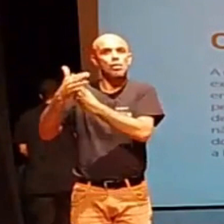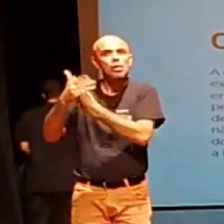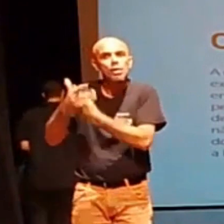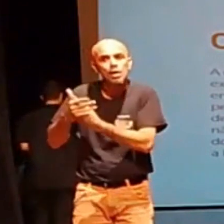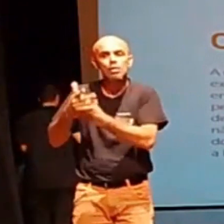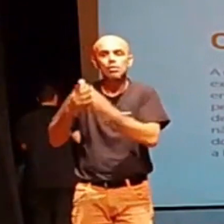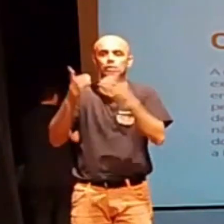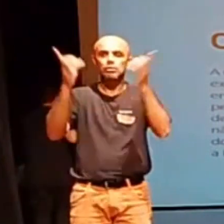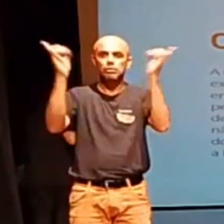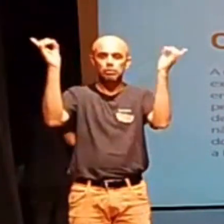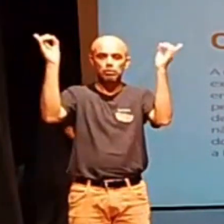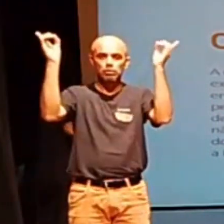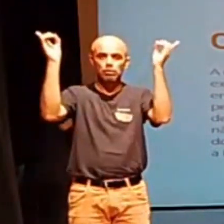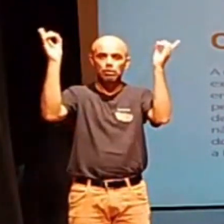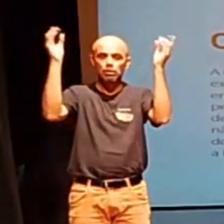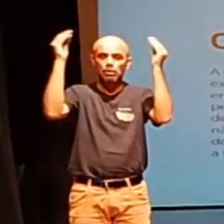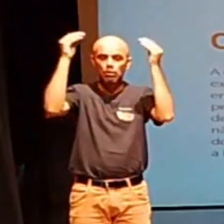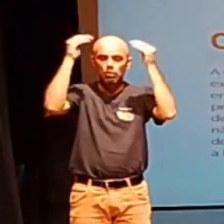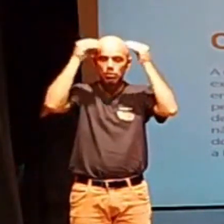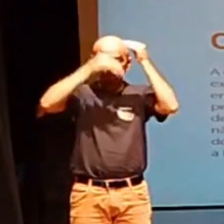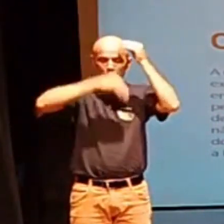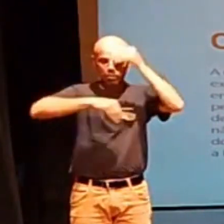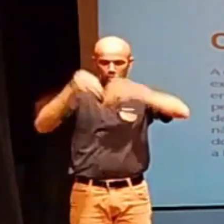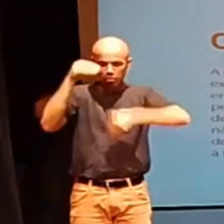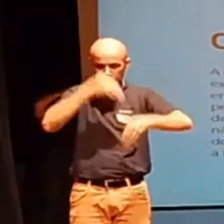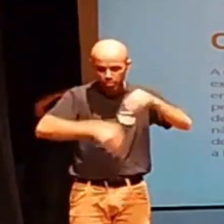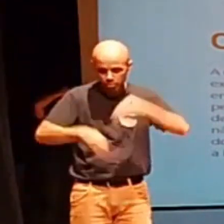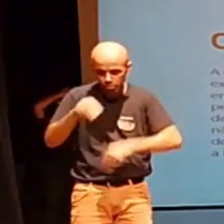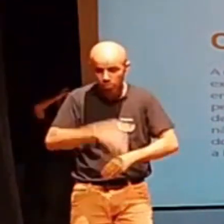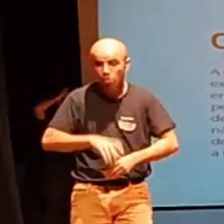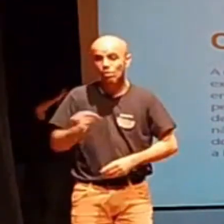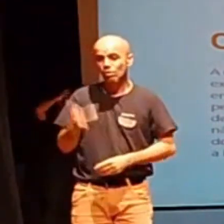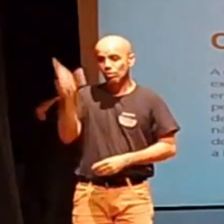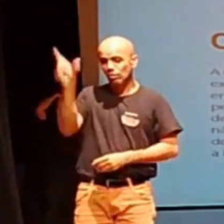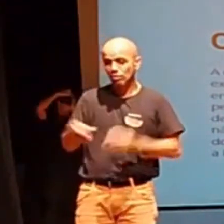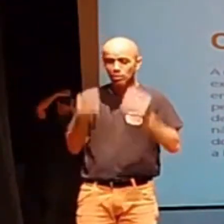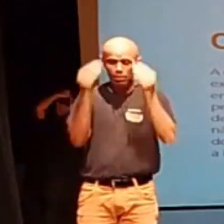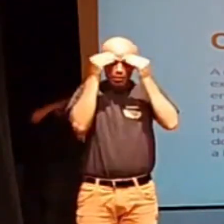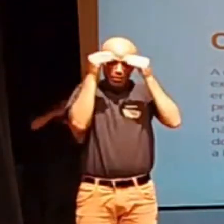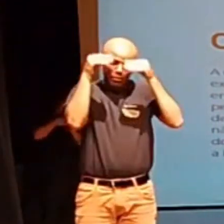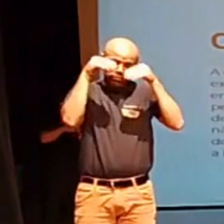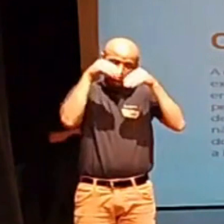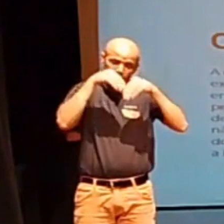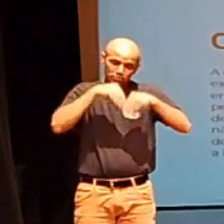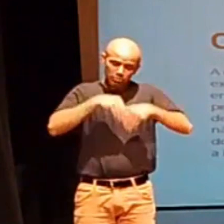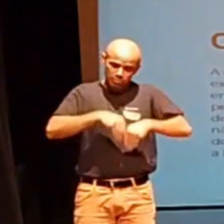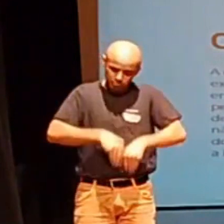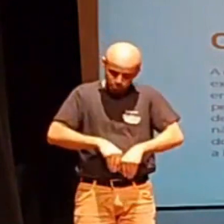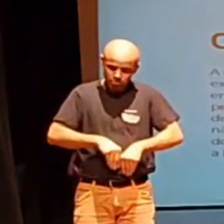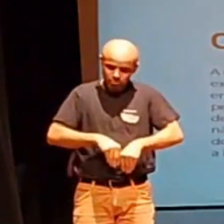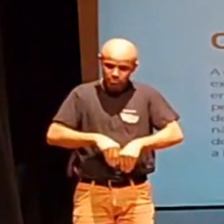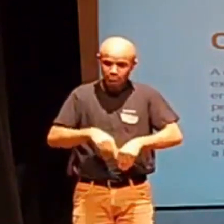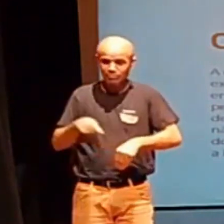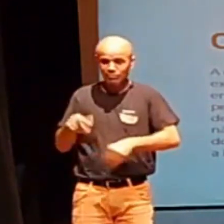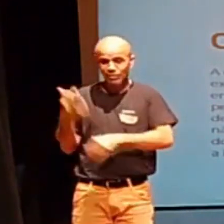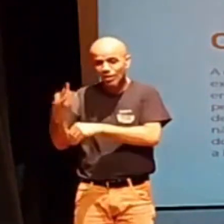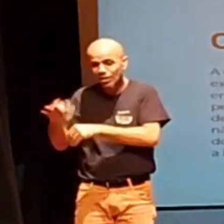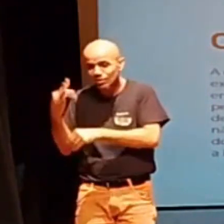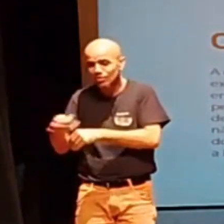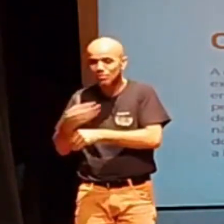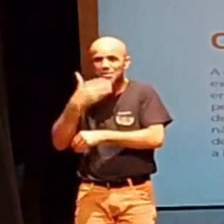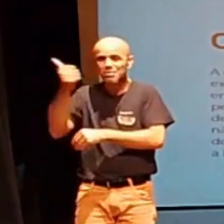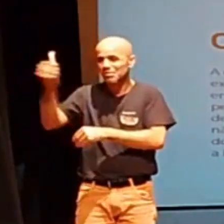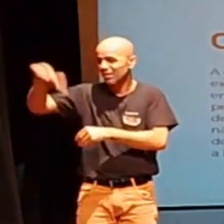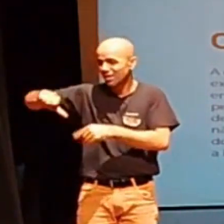uma depressão, ou se o paciente já está num estado depressivo porque já fez tudo o que podia para aquela dor melhorar e ela não